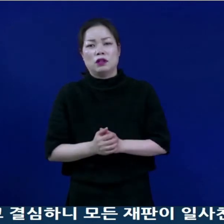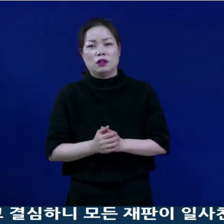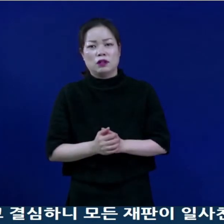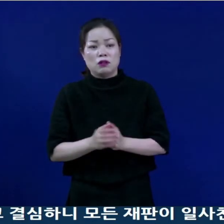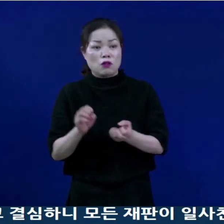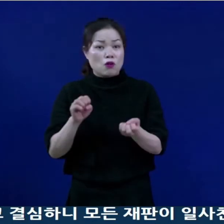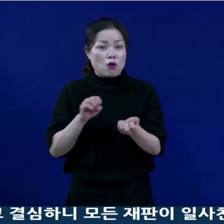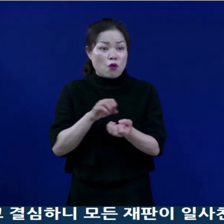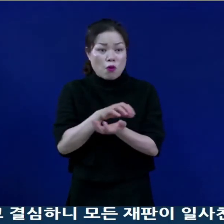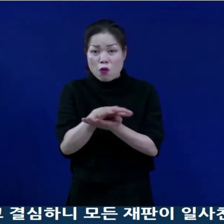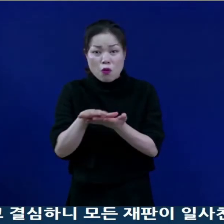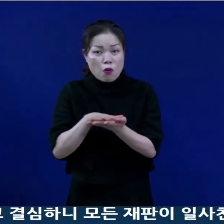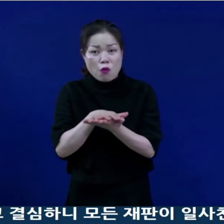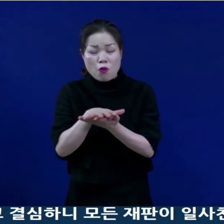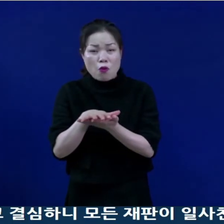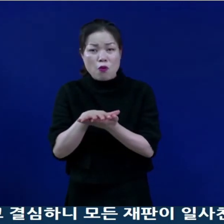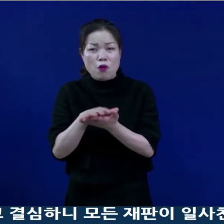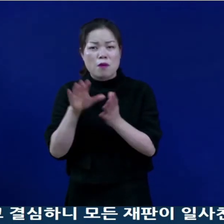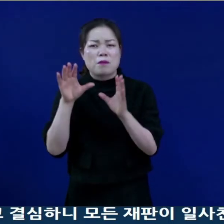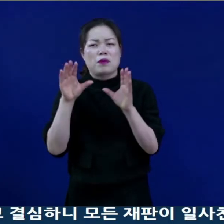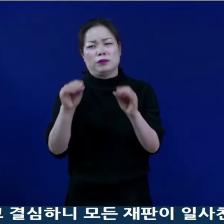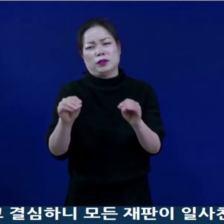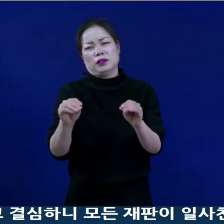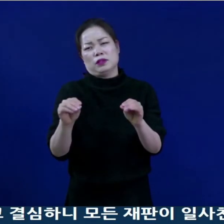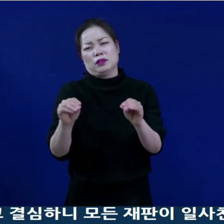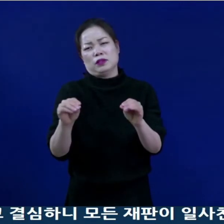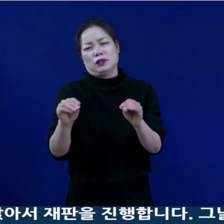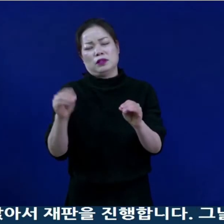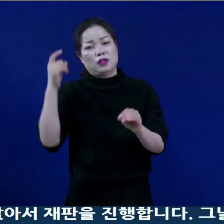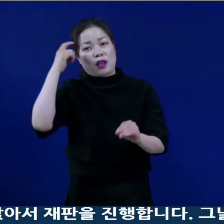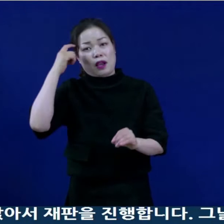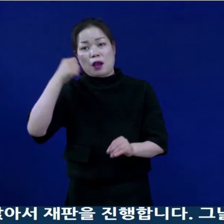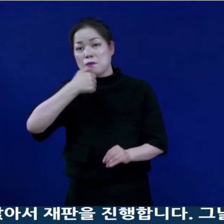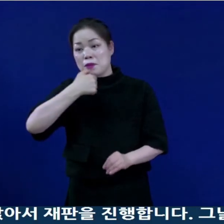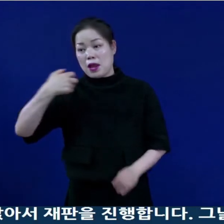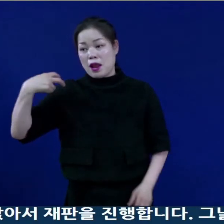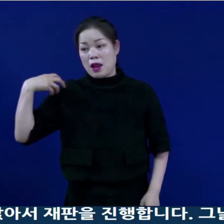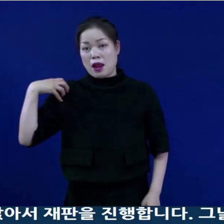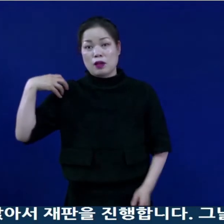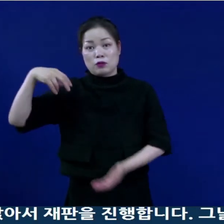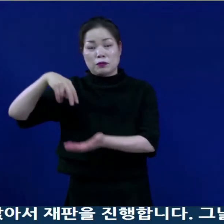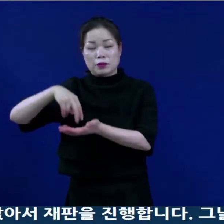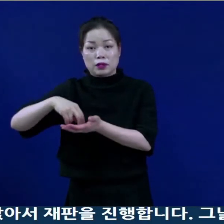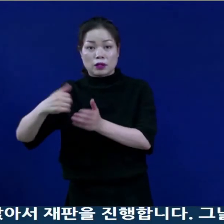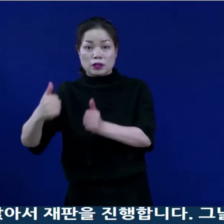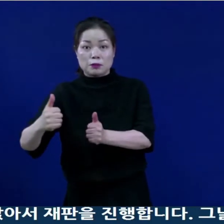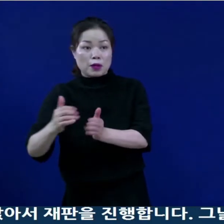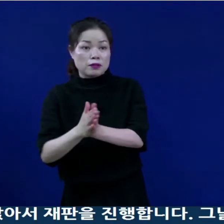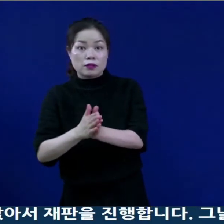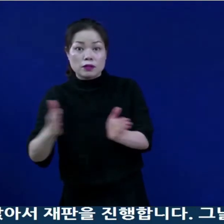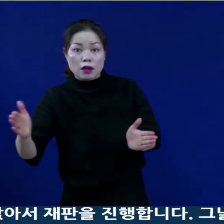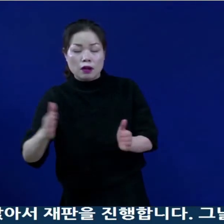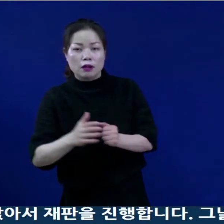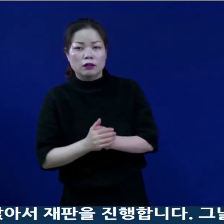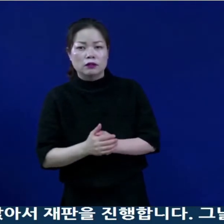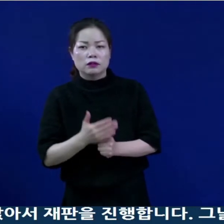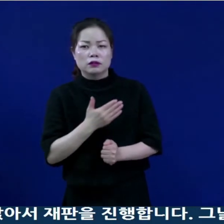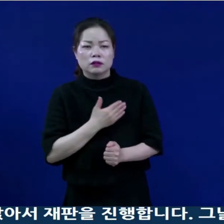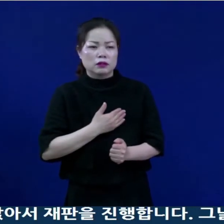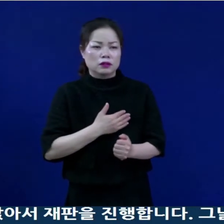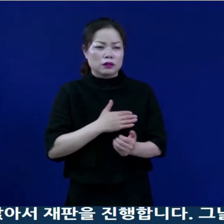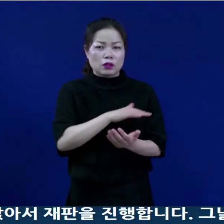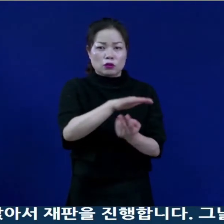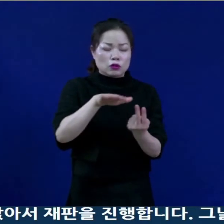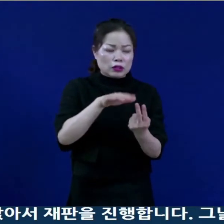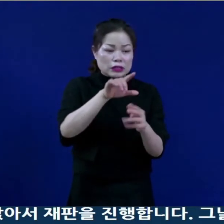소란을 최소화해야겠다는 마음을 그가 먹게 된 것이죠. 그리고 즉각적으로 재판은 이루어집니다. 사도 요한은 여러분 시간을